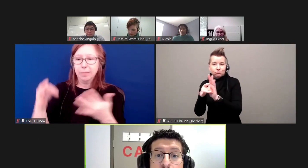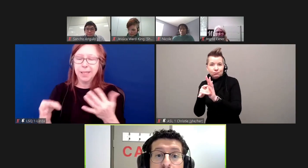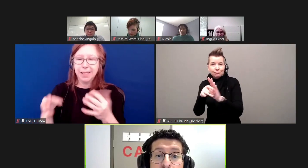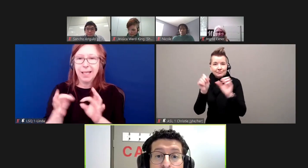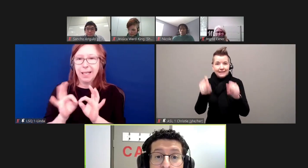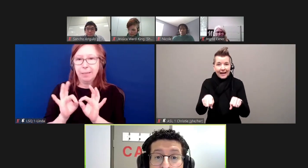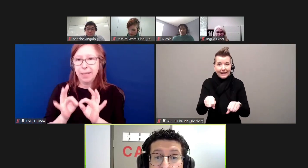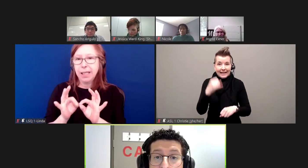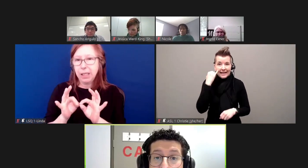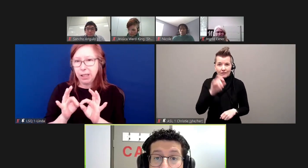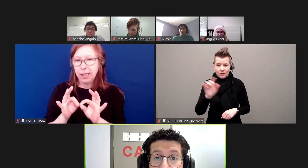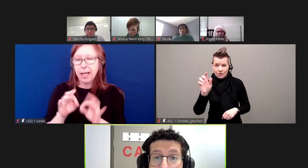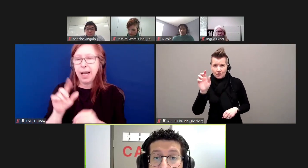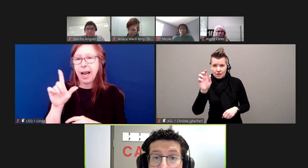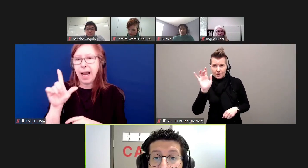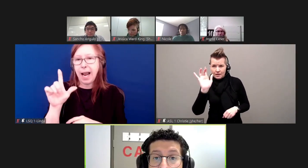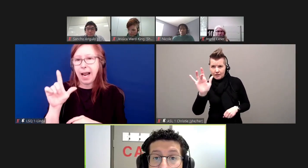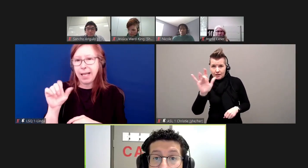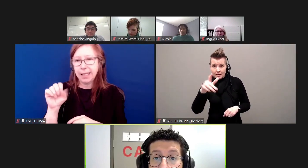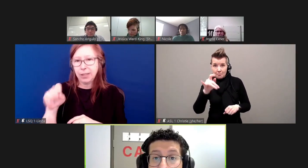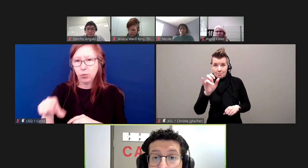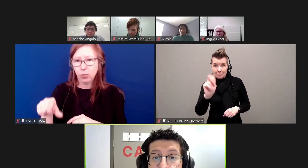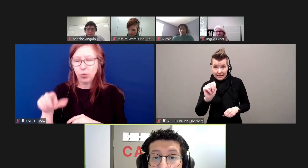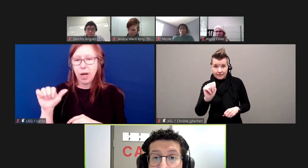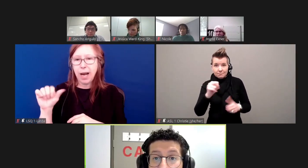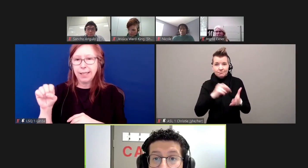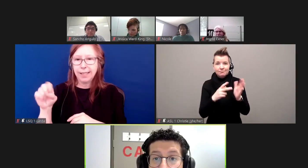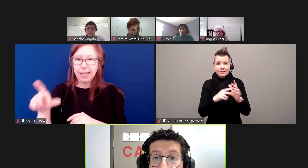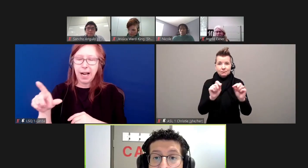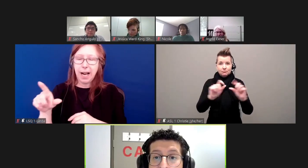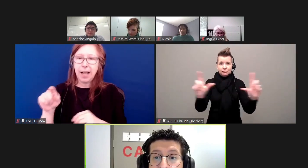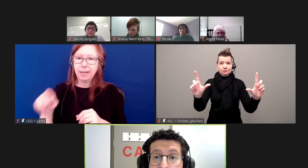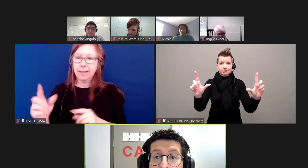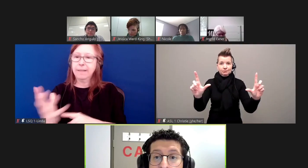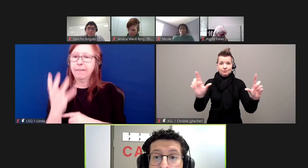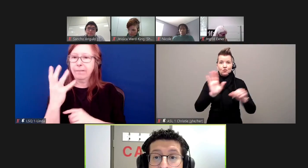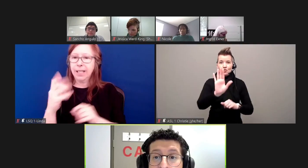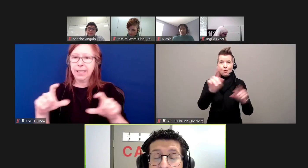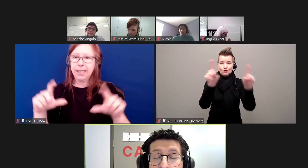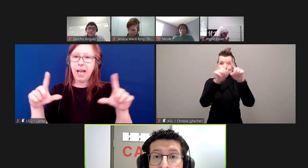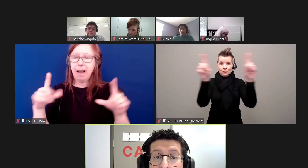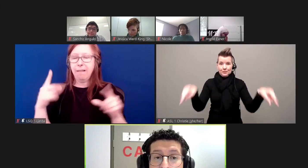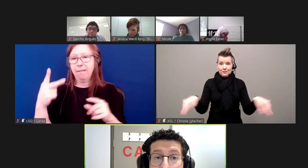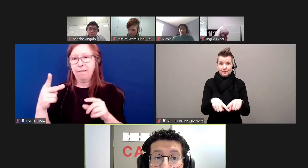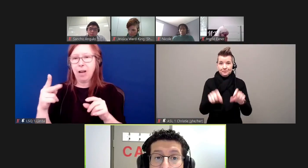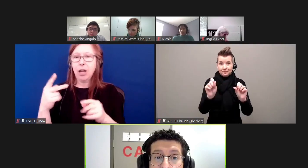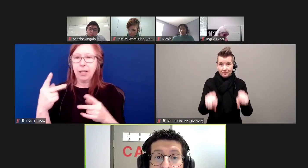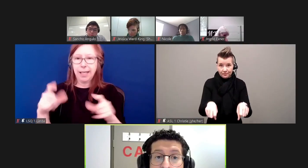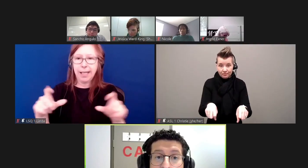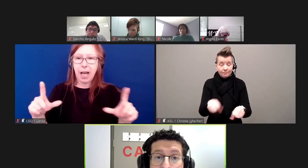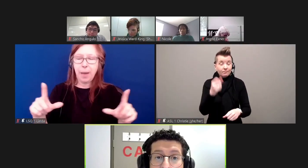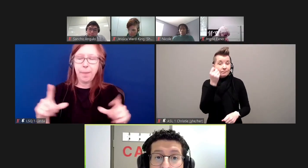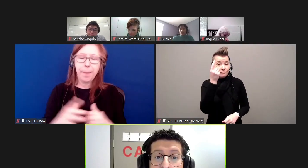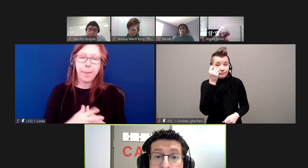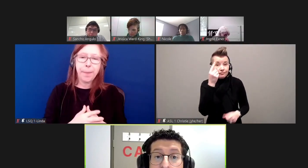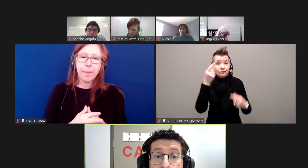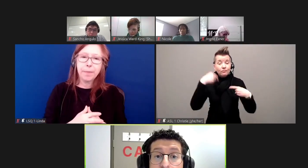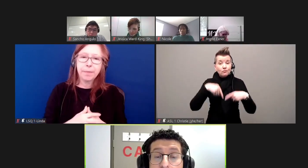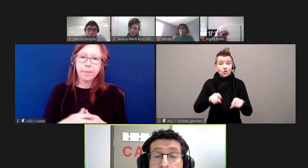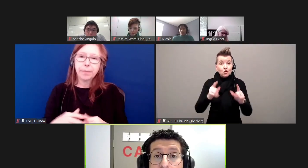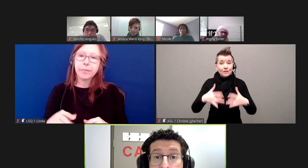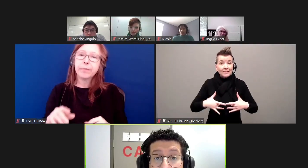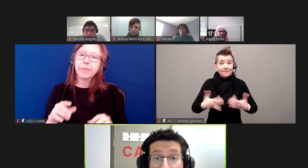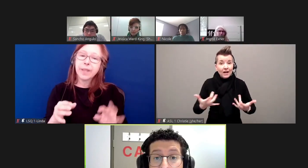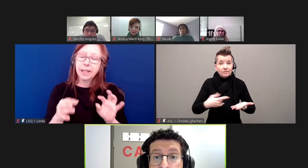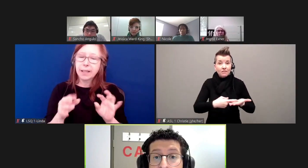LSQ. L'épinglage met en évidence leurs vidéos sur votre écran individuel. Nous mettrons également en avant les vidéos de